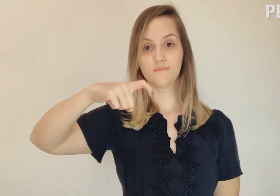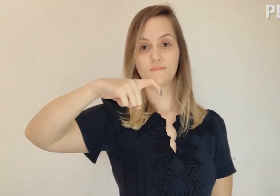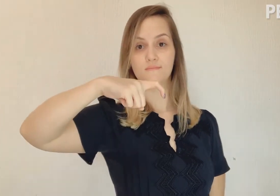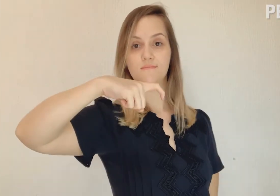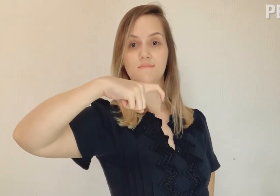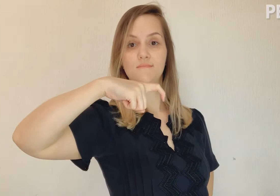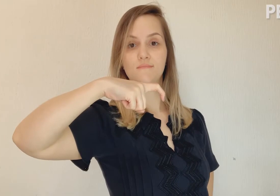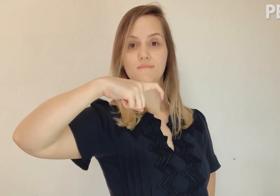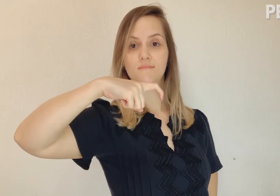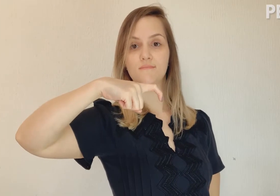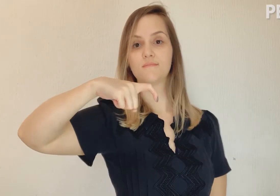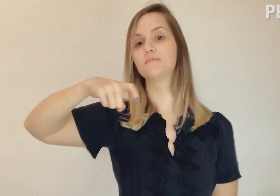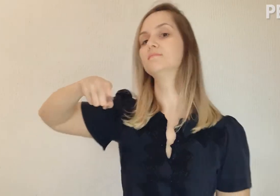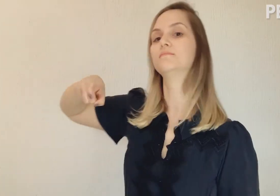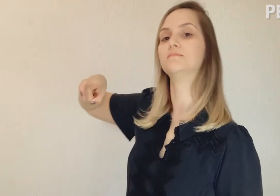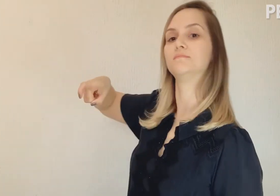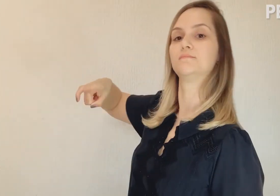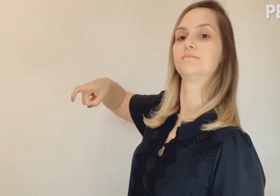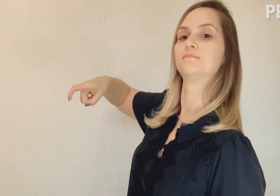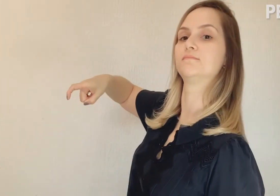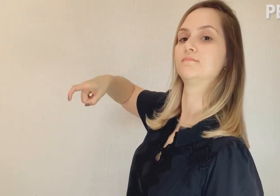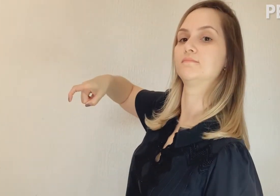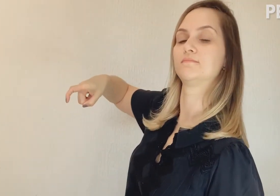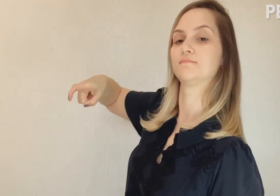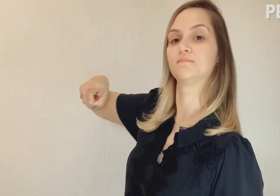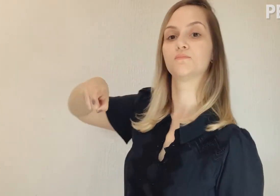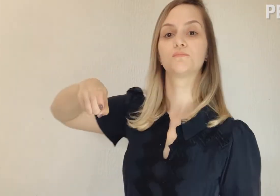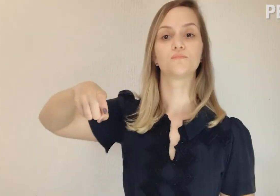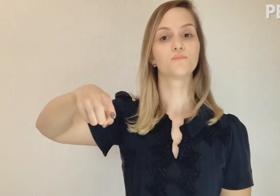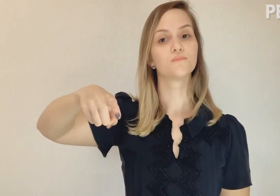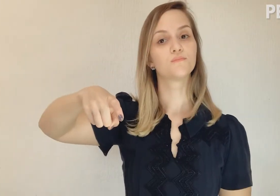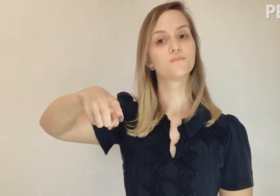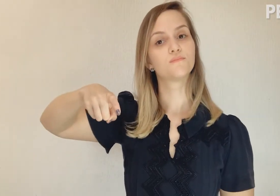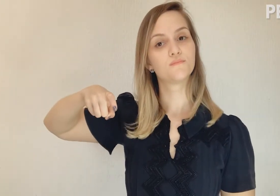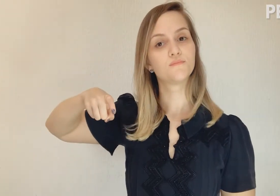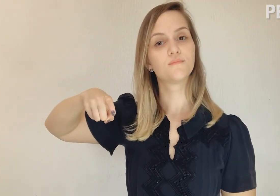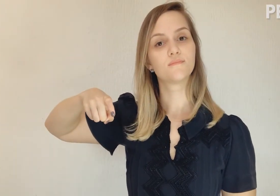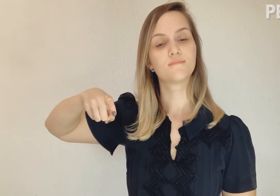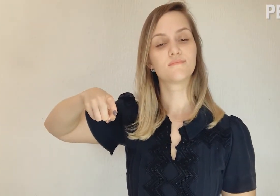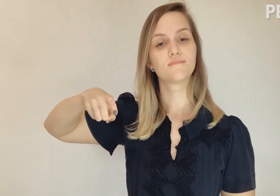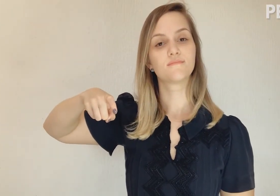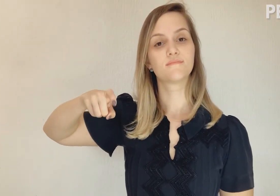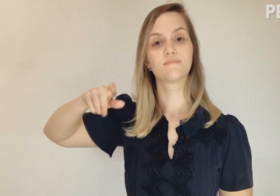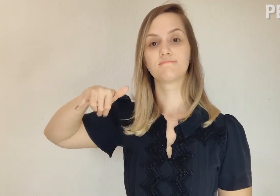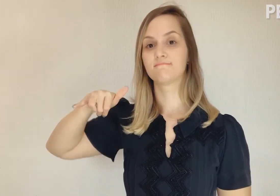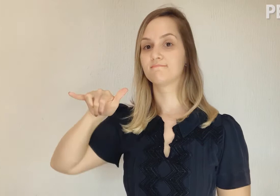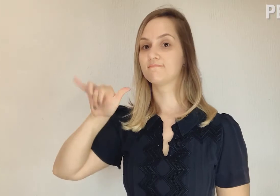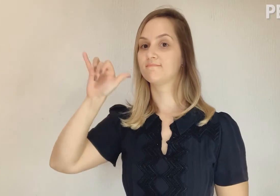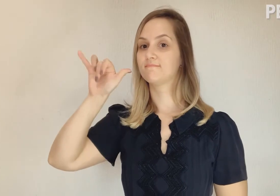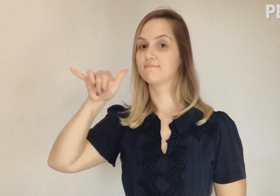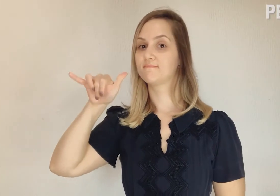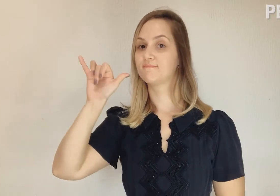X. Veja lá, ó, o meu indicador tá para frente um pouquinho e eu puxo para trás, letra X.